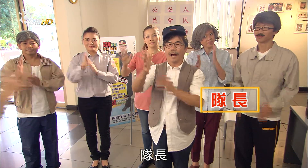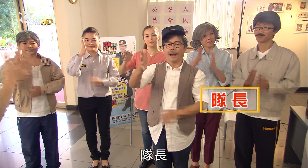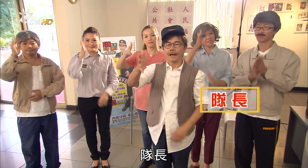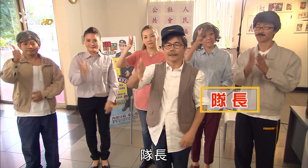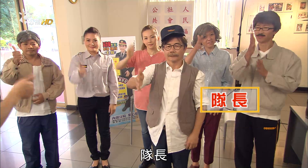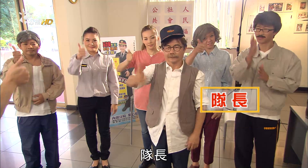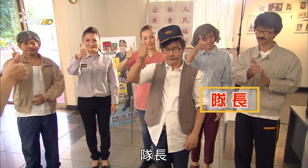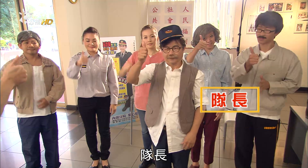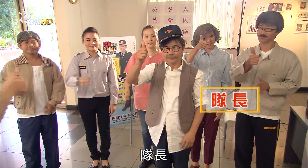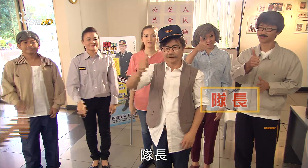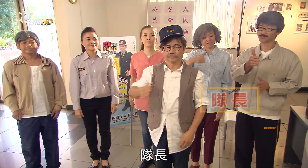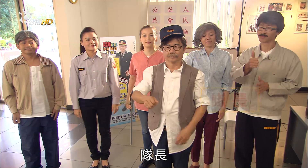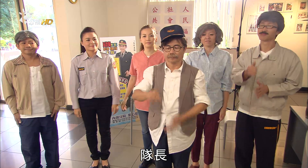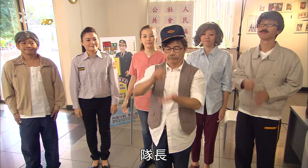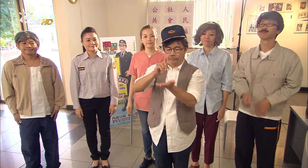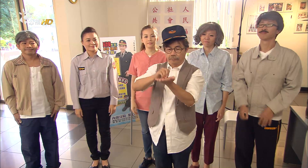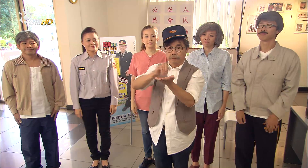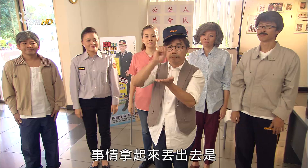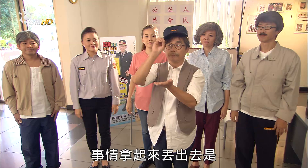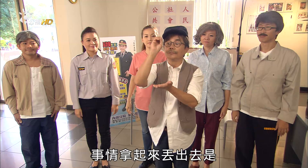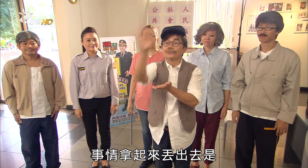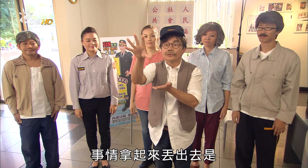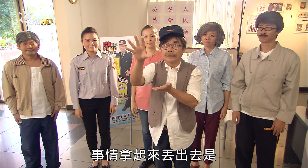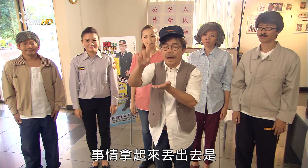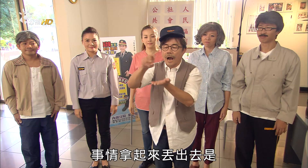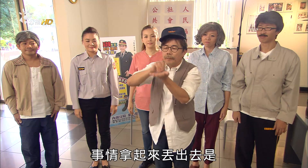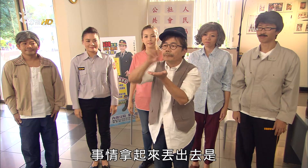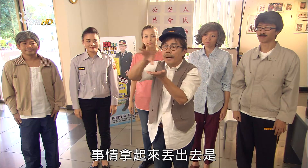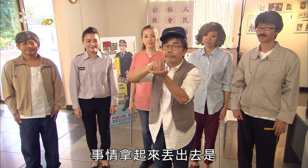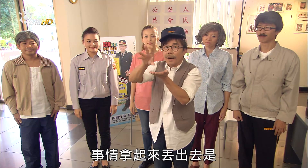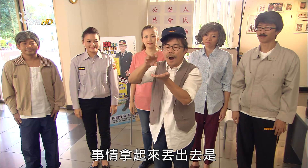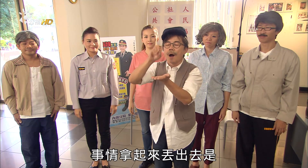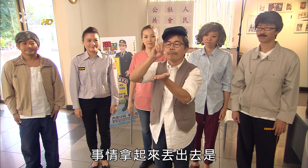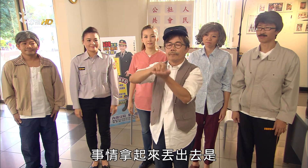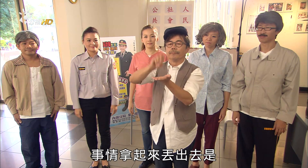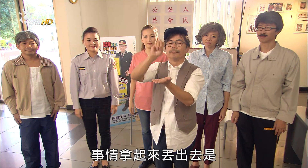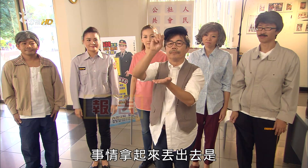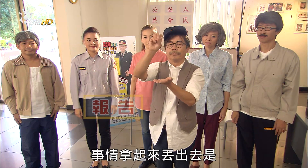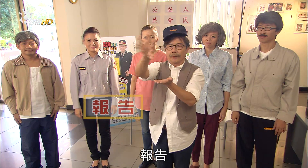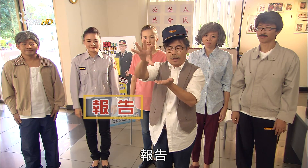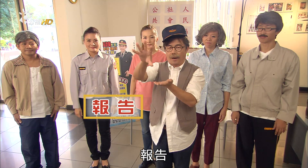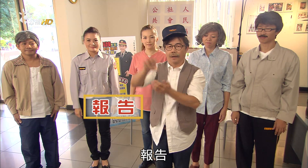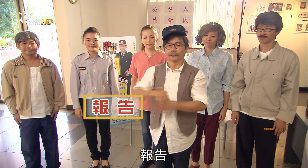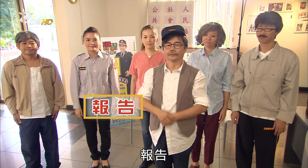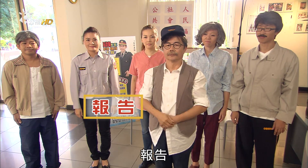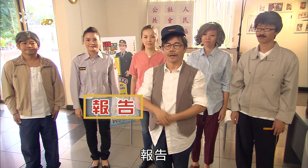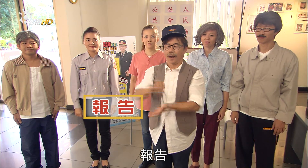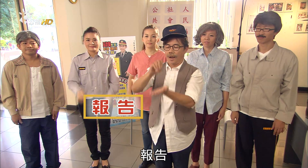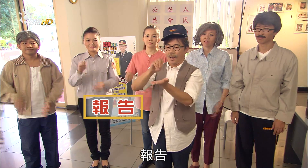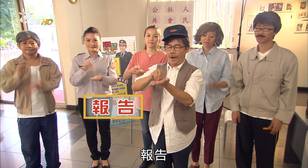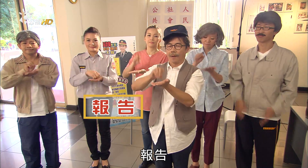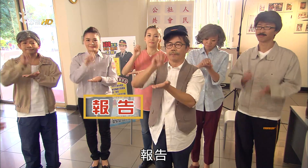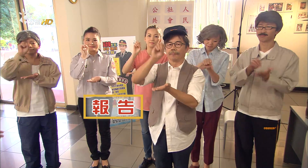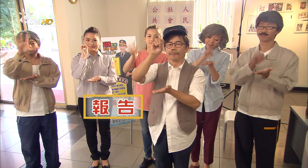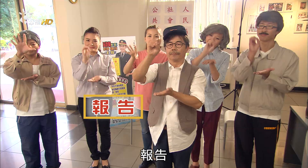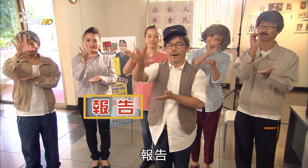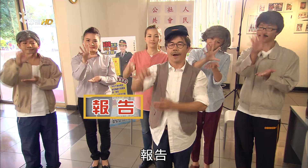队长。 事情拿起来丢出去是报告， 报